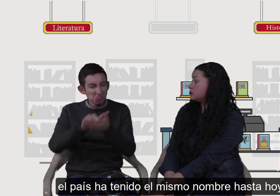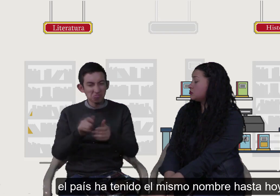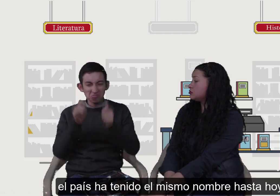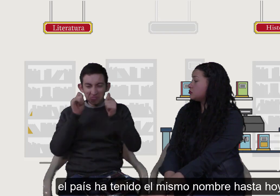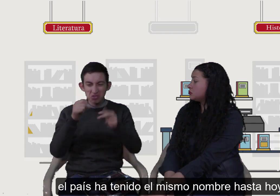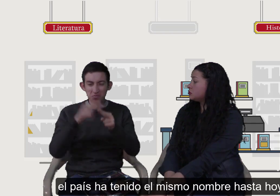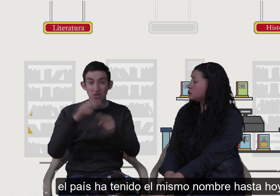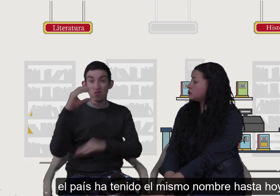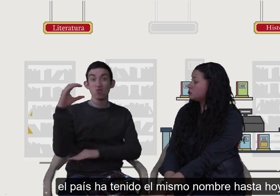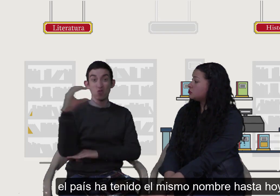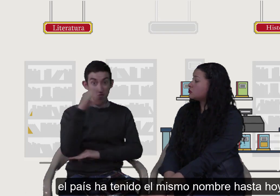mismo nombre hasta hoy?